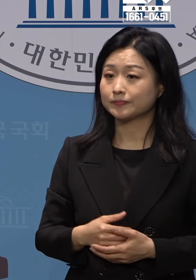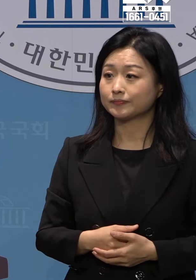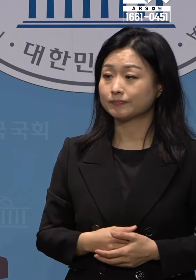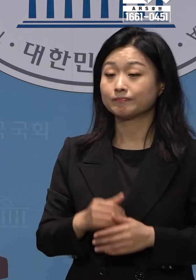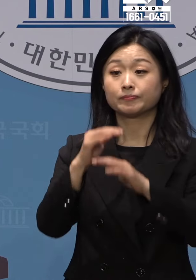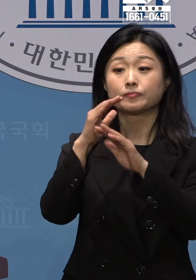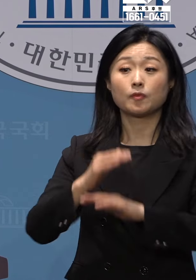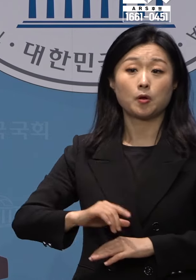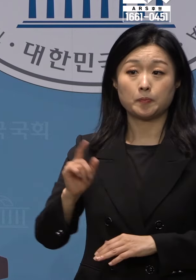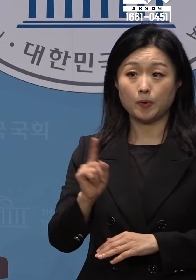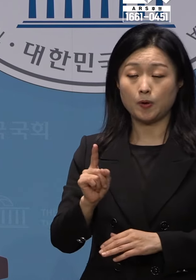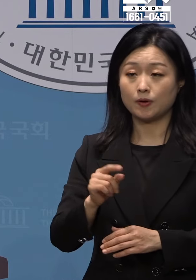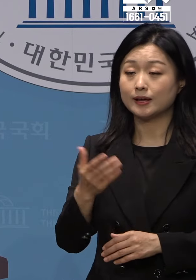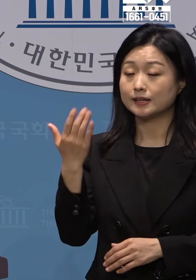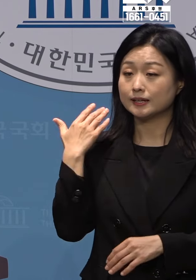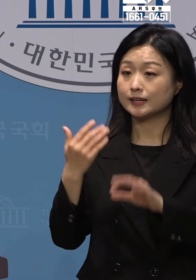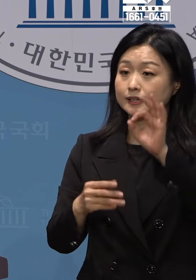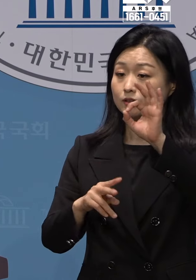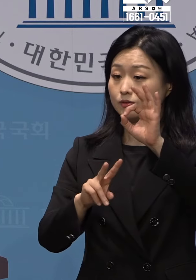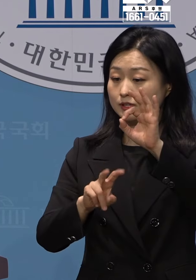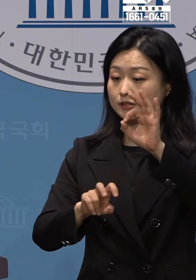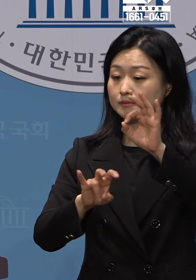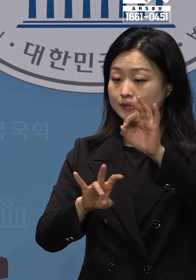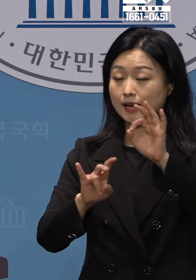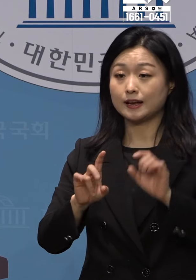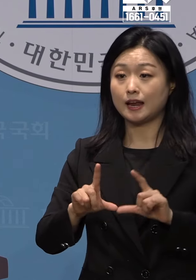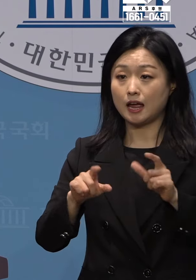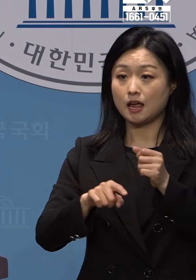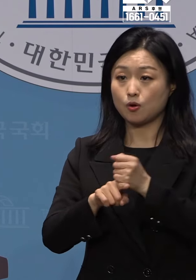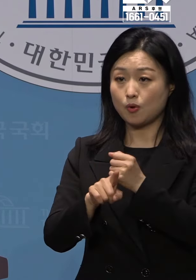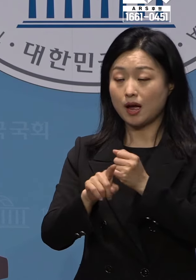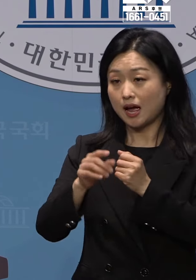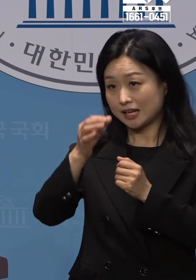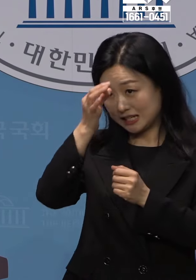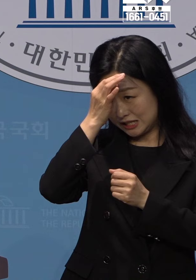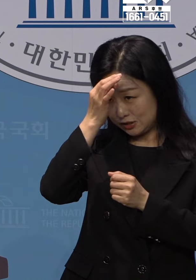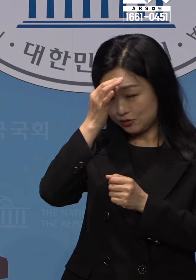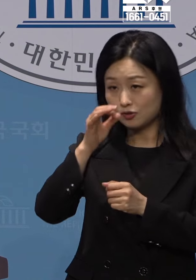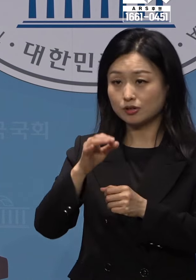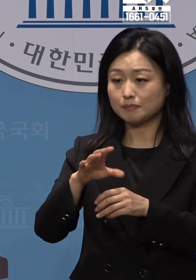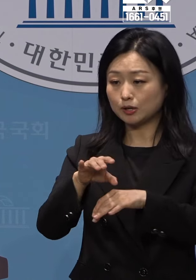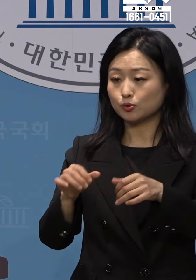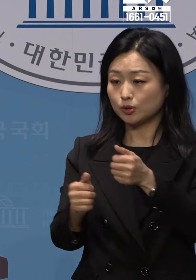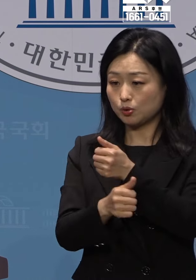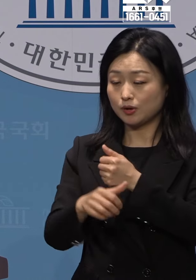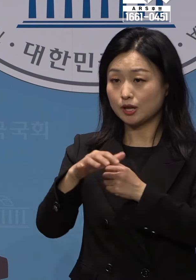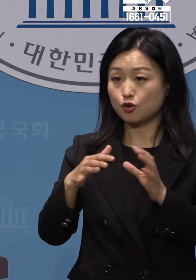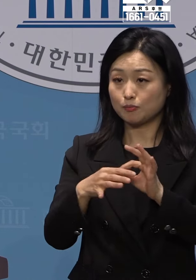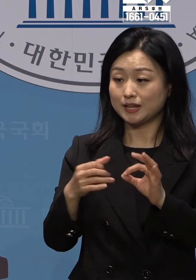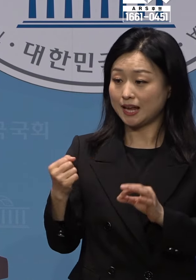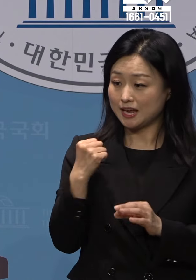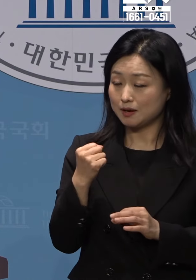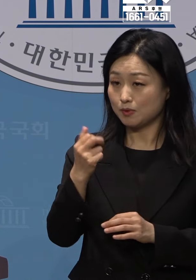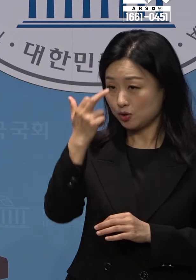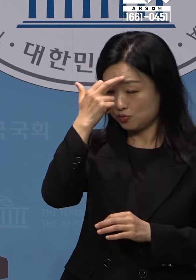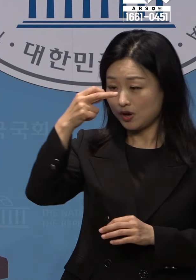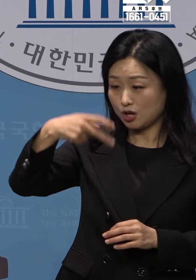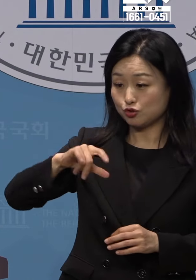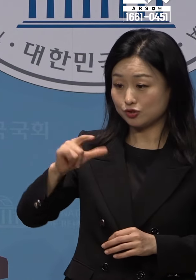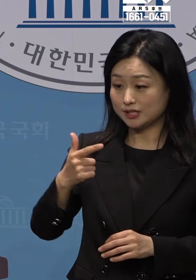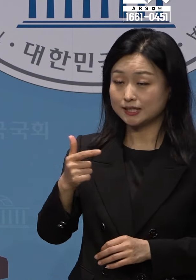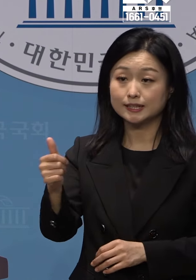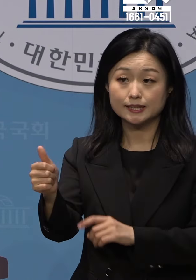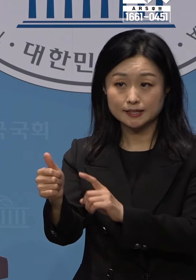사실은 이렇습니다. 지난 10월 24일 과방위 국정감사 중 국민의힘 최수진 의원은 질의